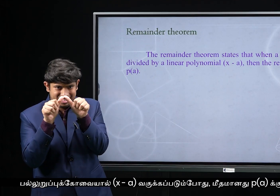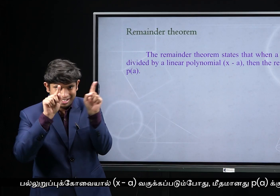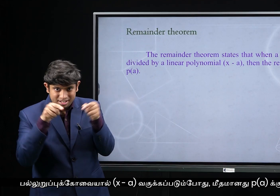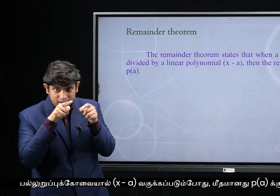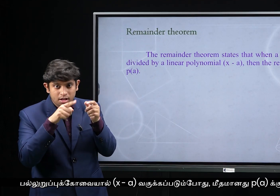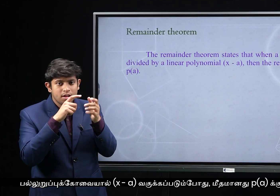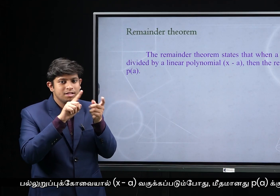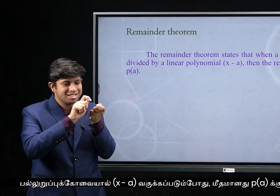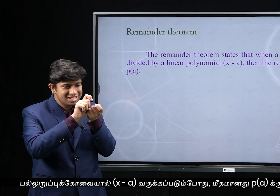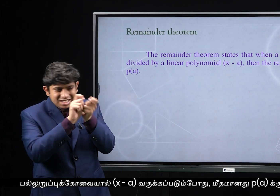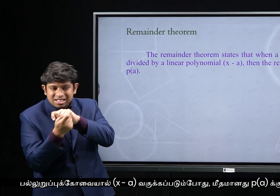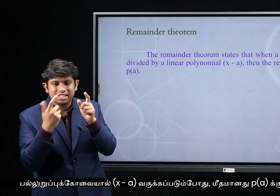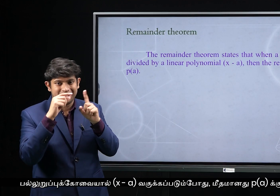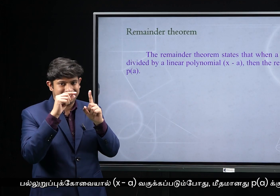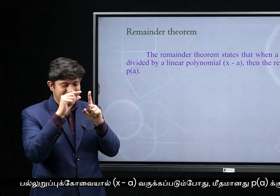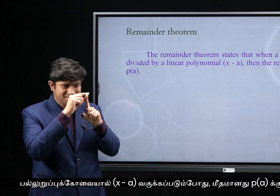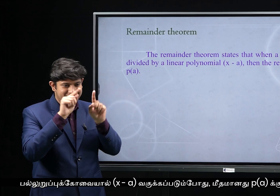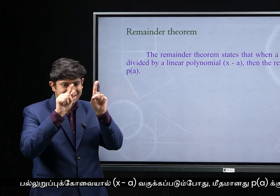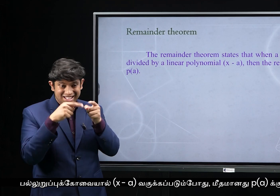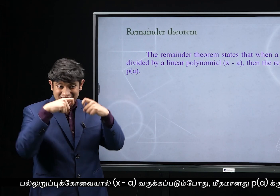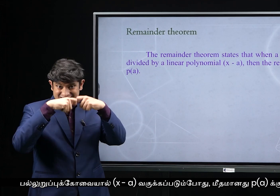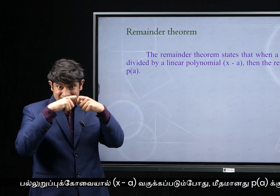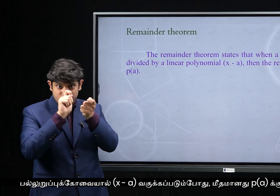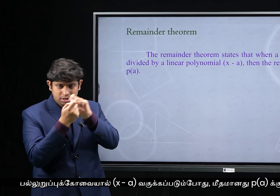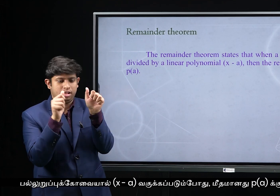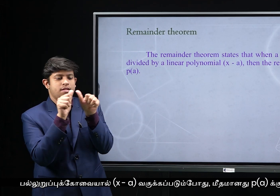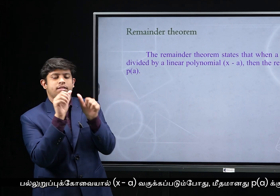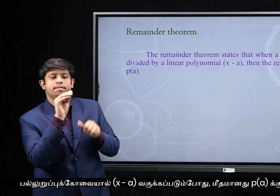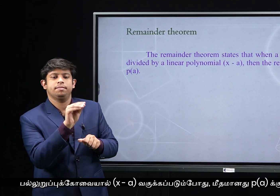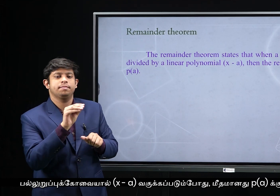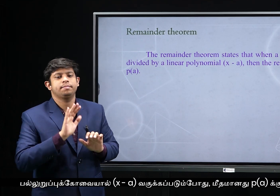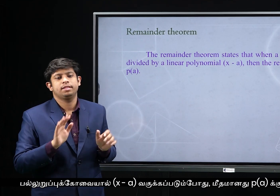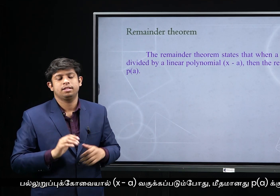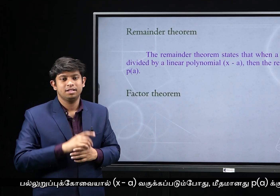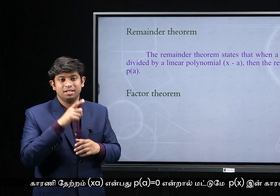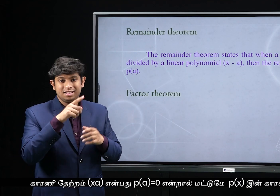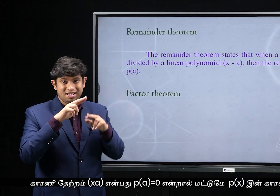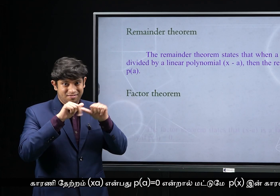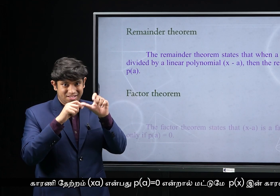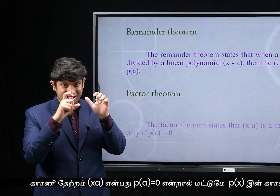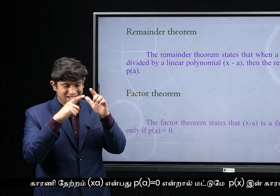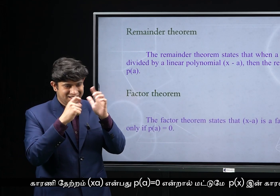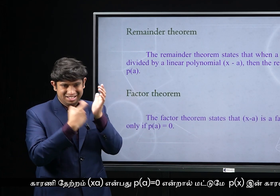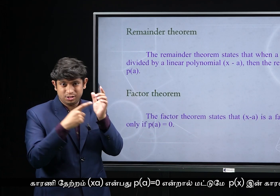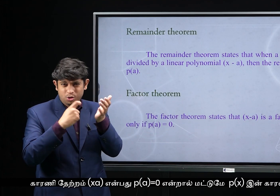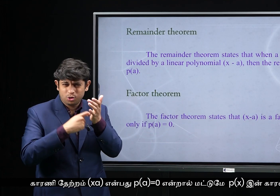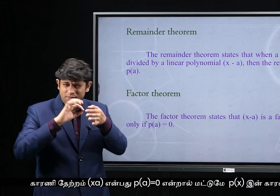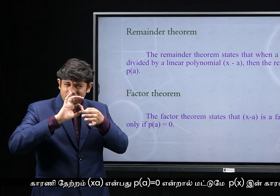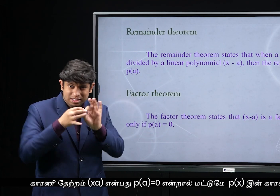a வகுக்கப்படும் போது மீதமானது p வட்ட aக்கு சமம் என்று கூறுகிறது. காரணி தேற்றம் வட்ட